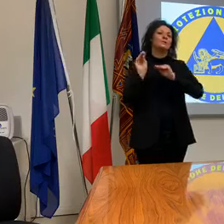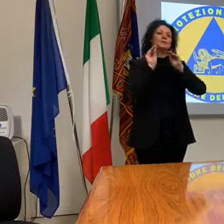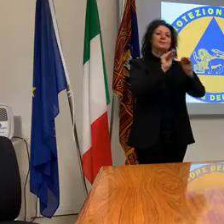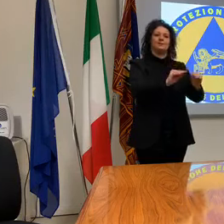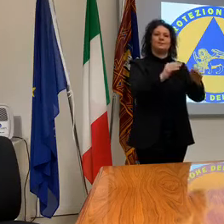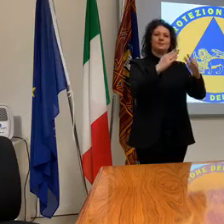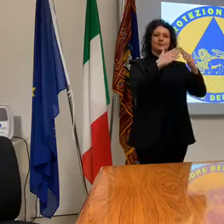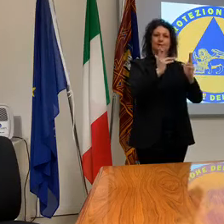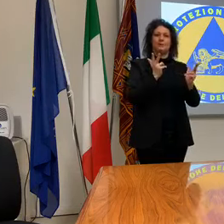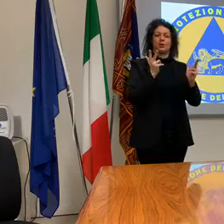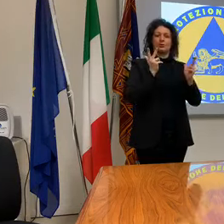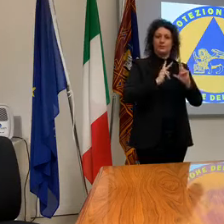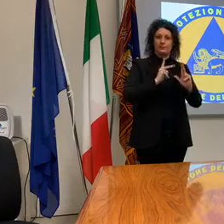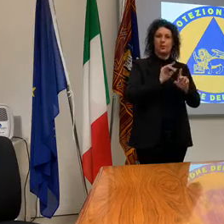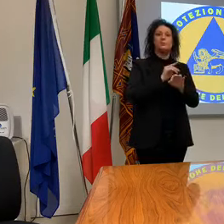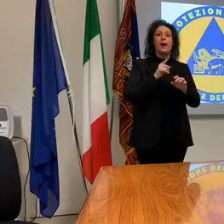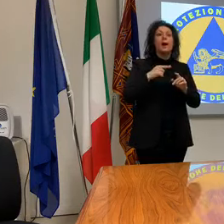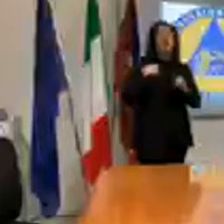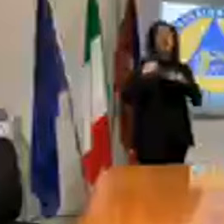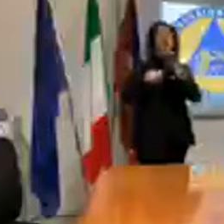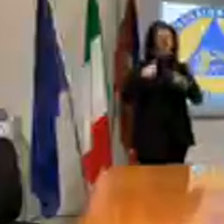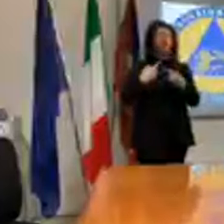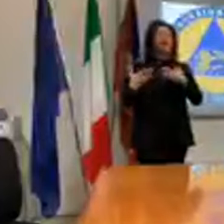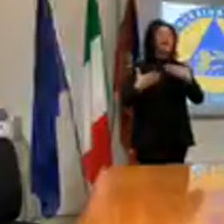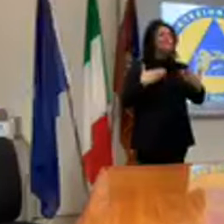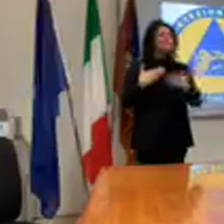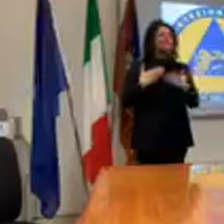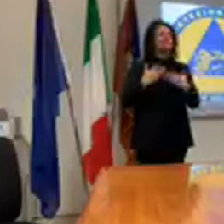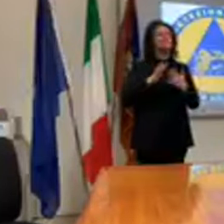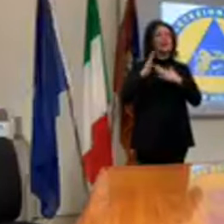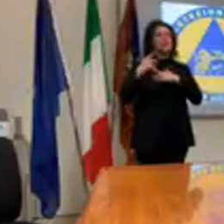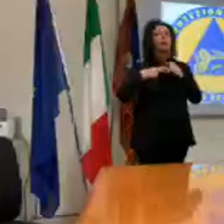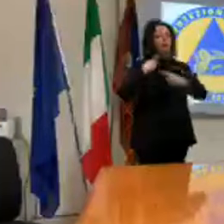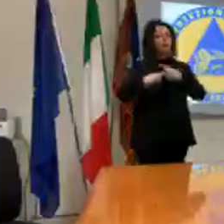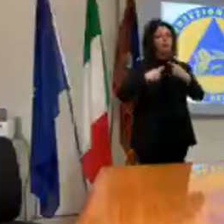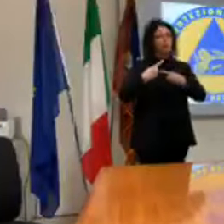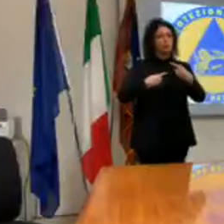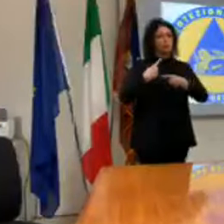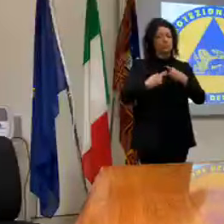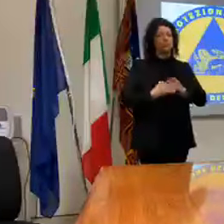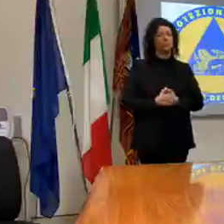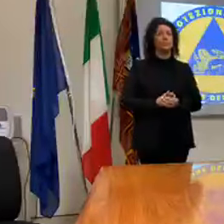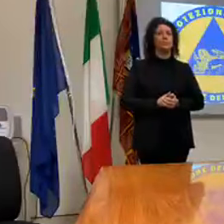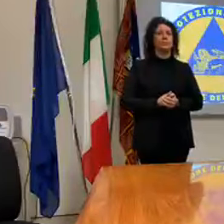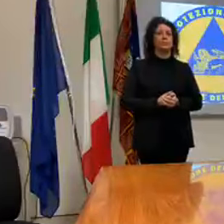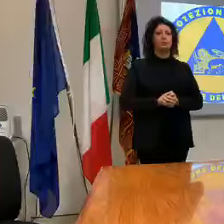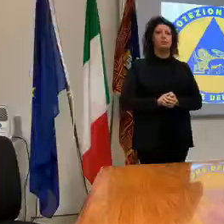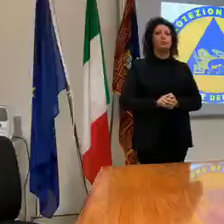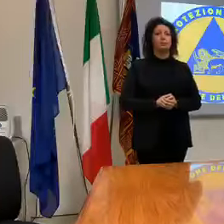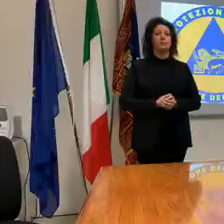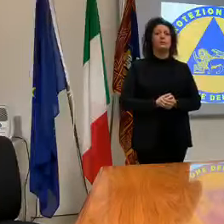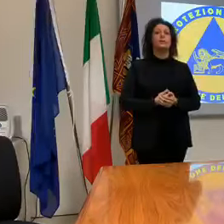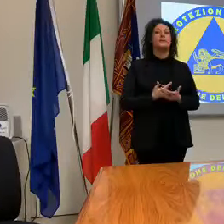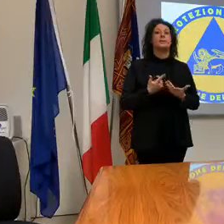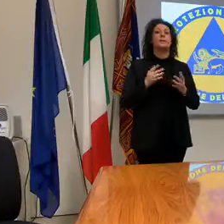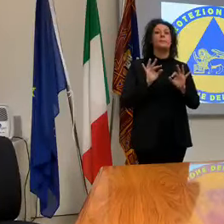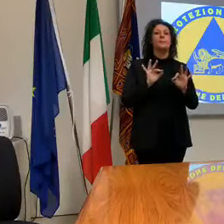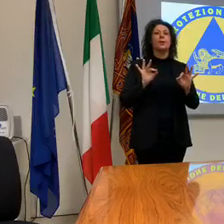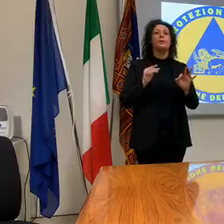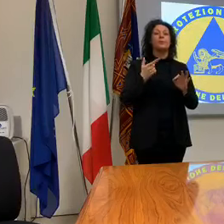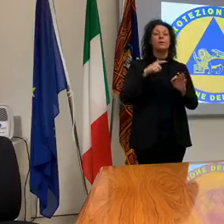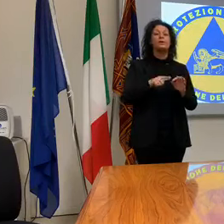delle situazioni di emergenza dove stiamo cercando di intrecciare la domanda proprio anche con quelli che oggi sono a casa perché